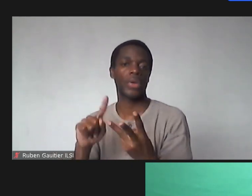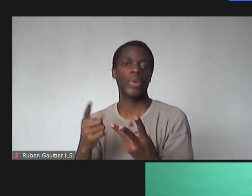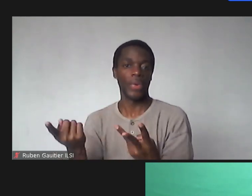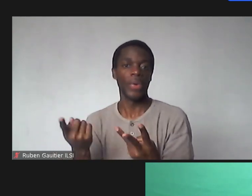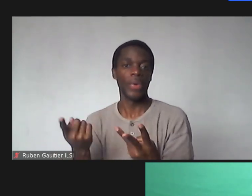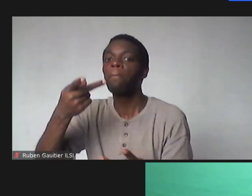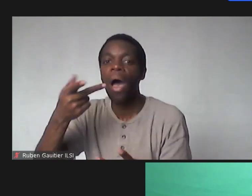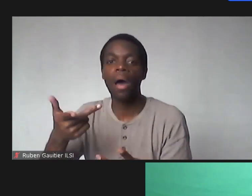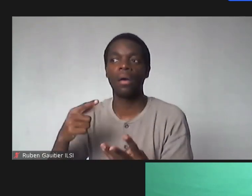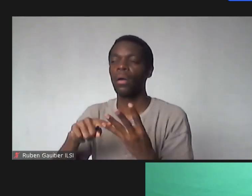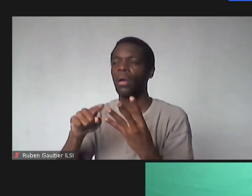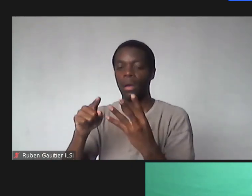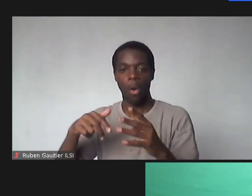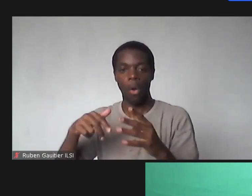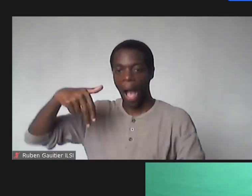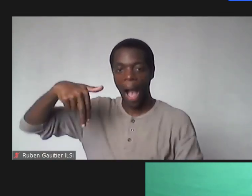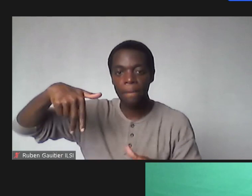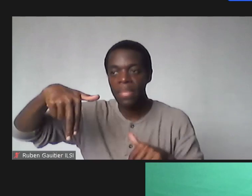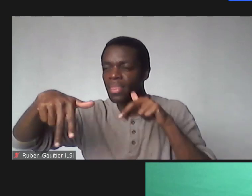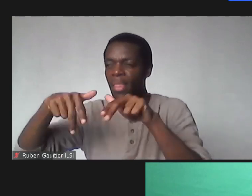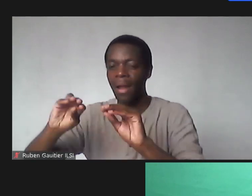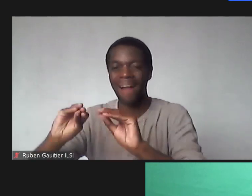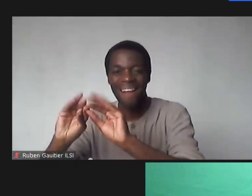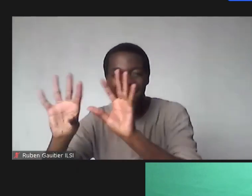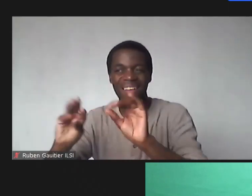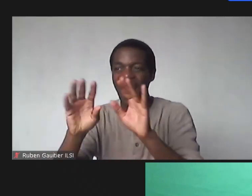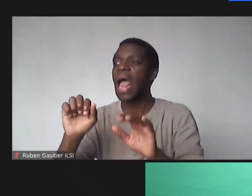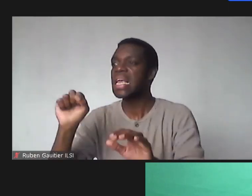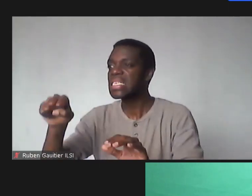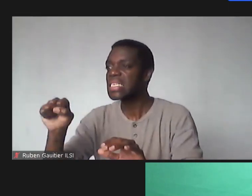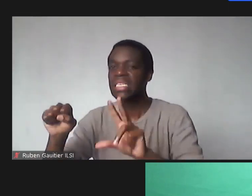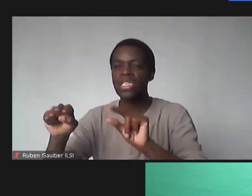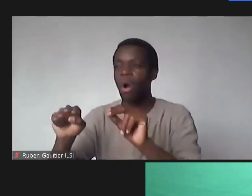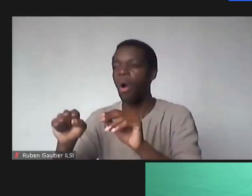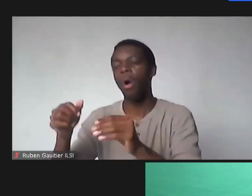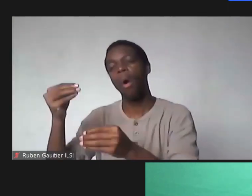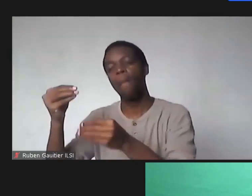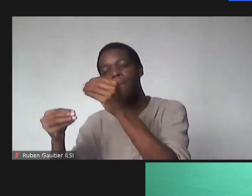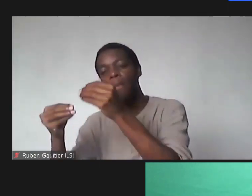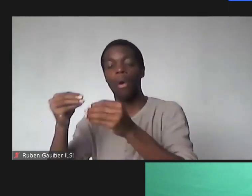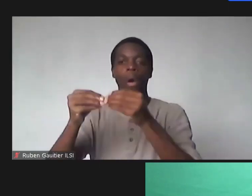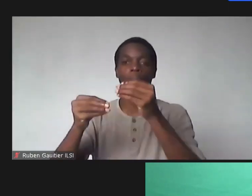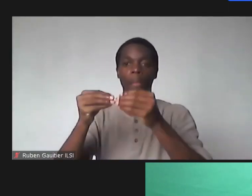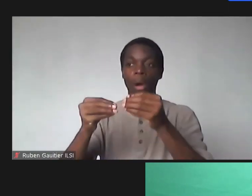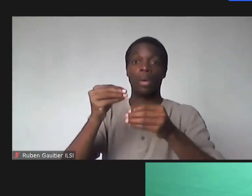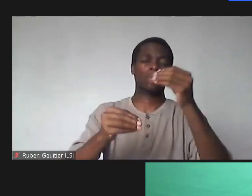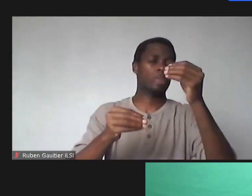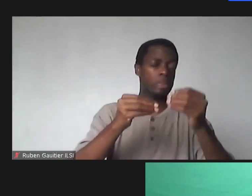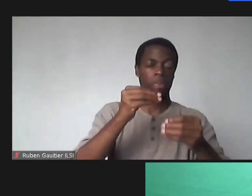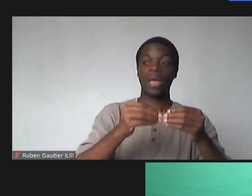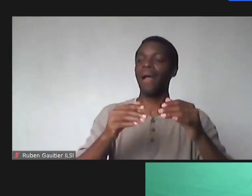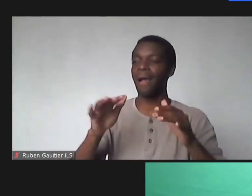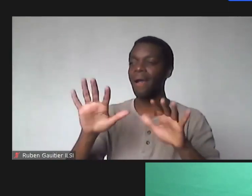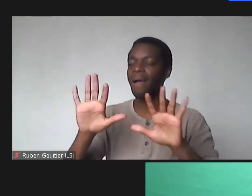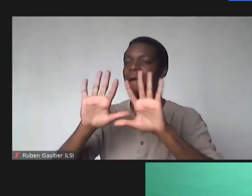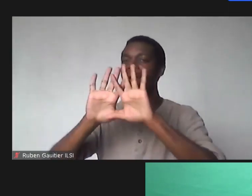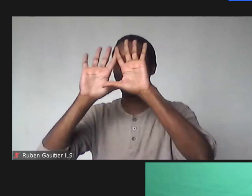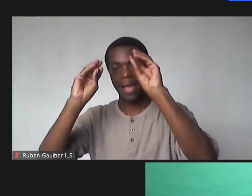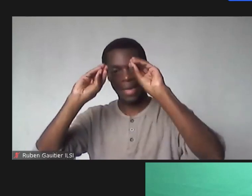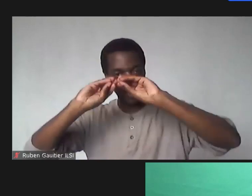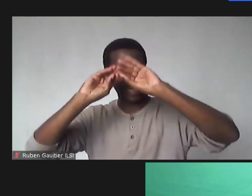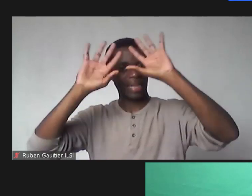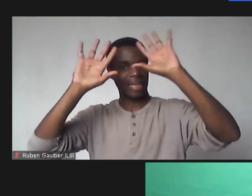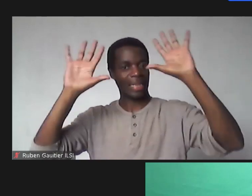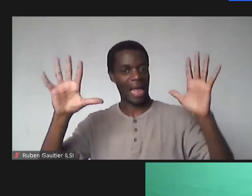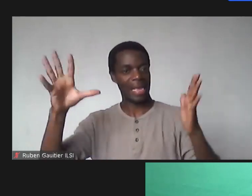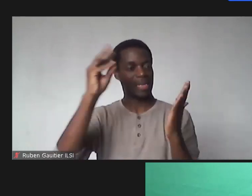preguntas, que es muy, muy importante también, como no hablar directamente, porque unas personas pueden tener vergüenza de